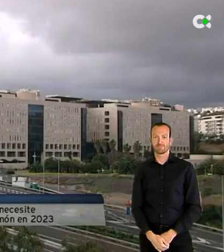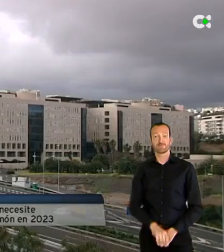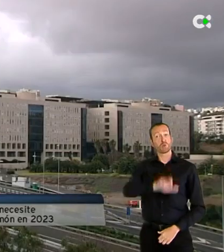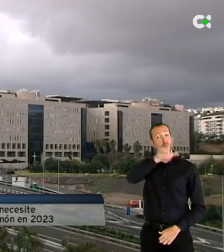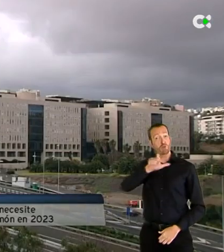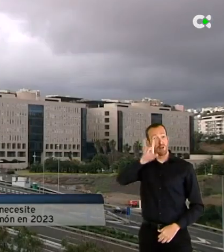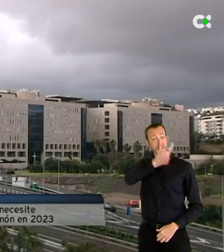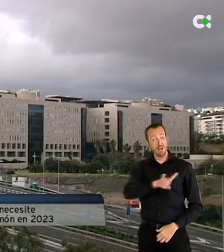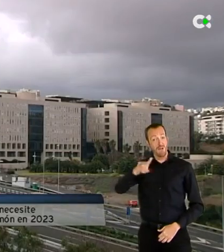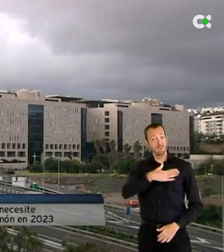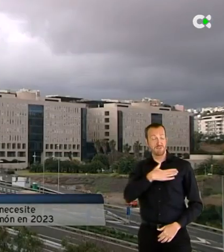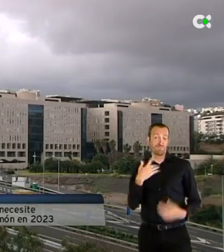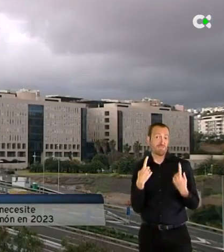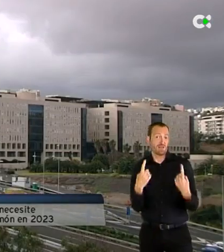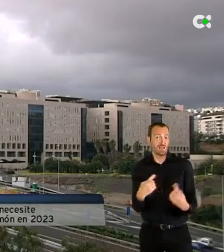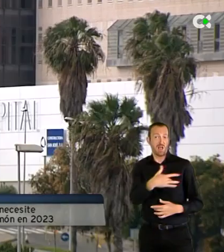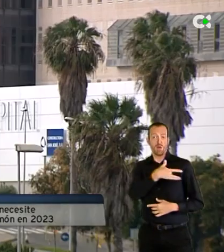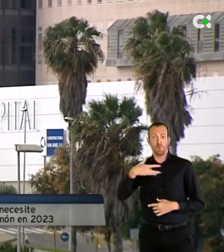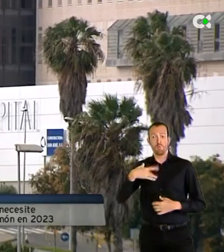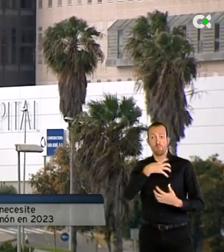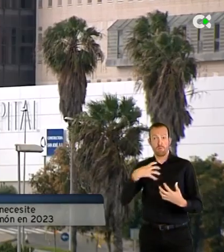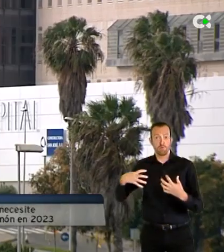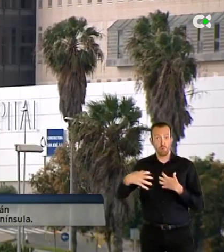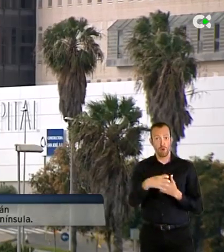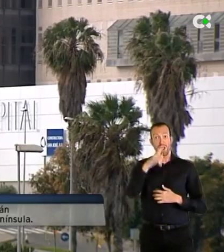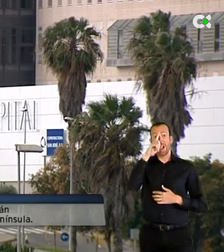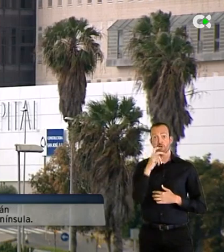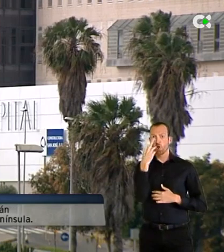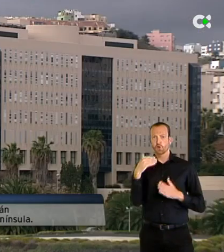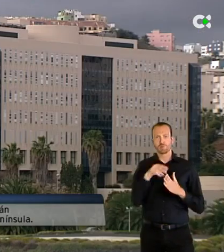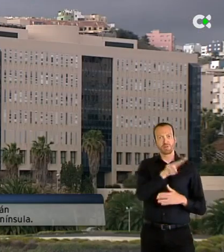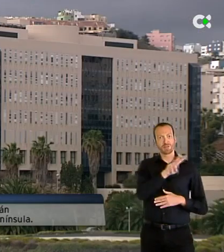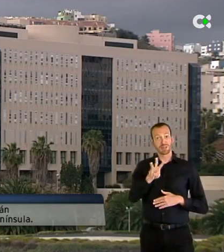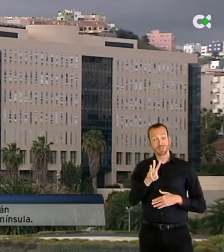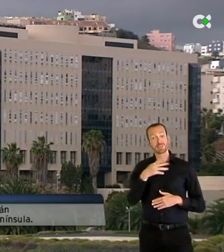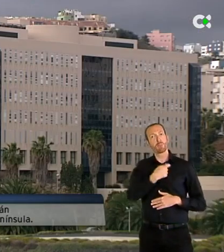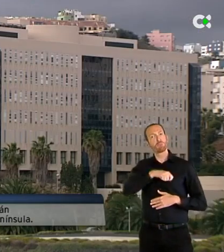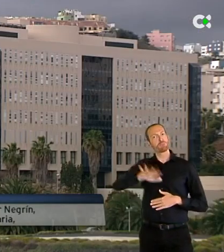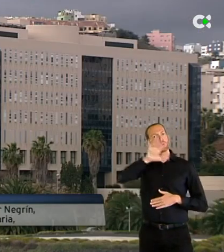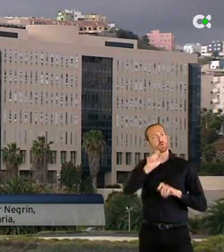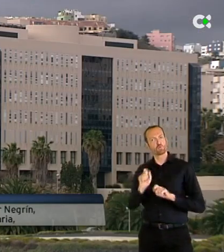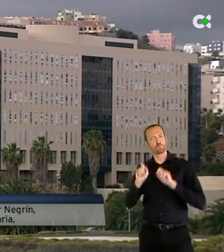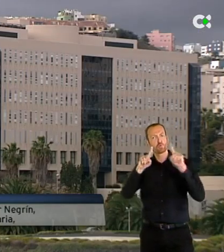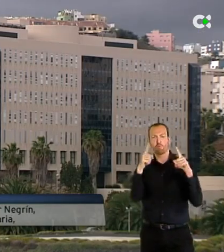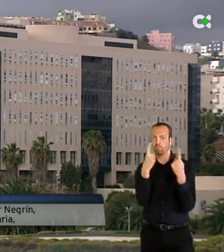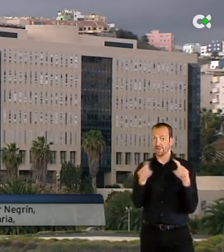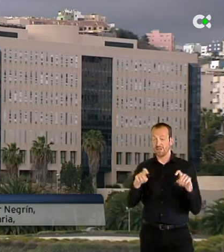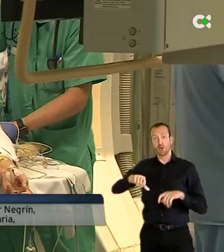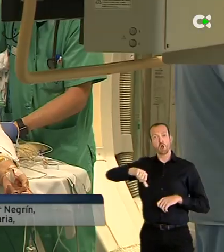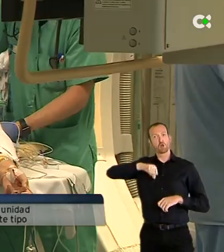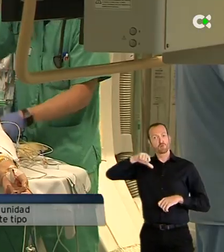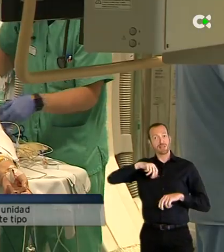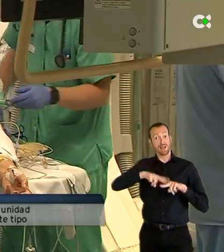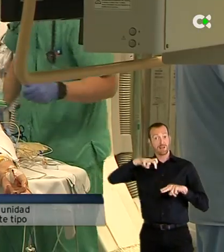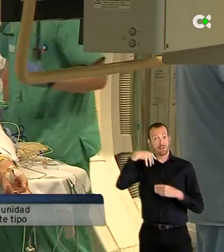Los canarios que necesiten un trasplante de pulmón en 2023 ya no tendrán que viajar a la península. El hospital doctor Negrín en Gran